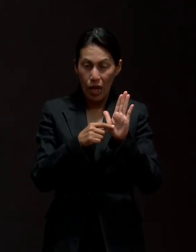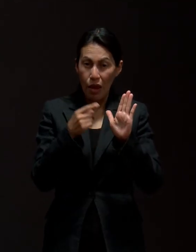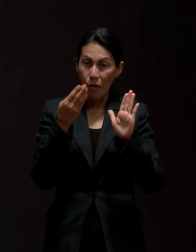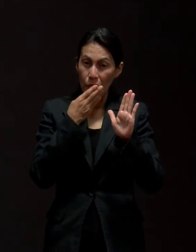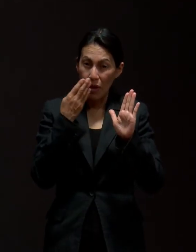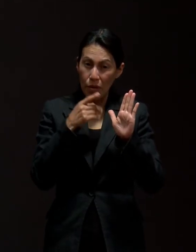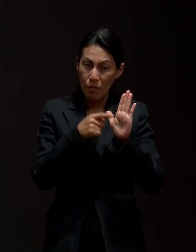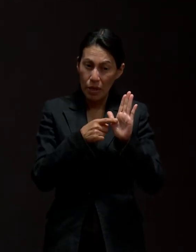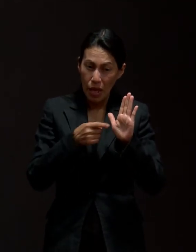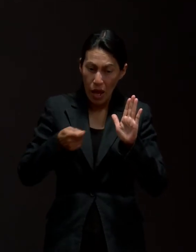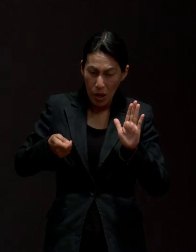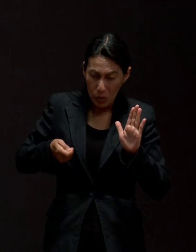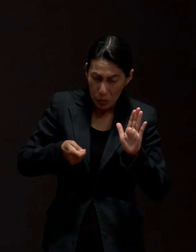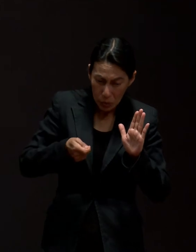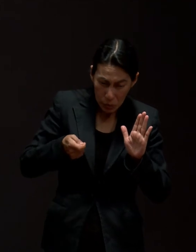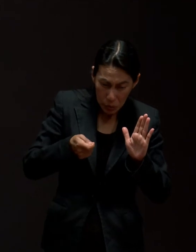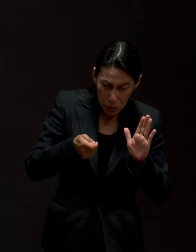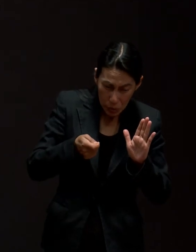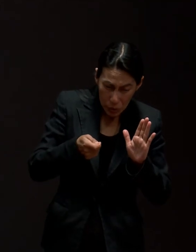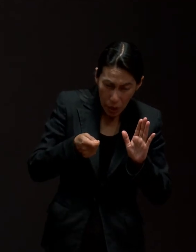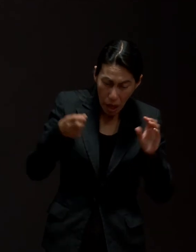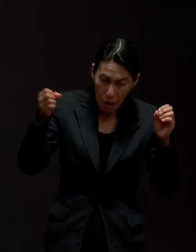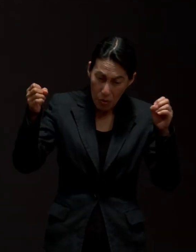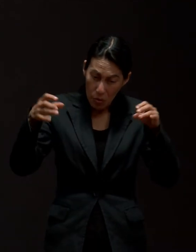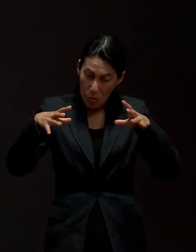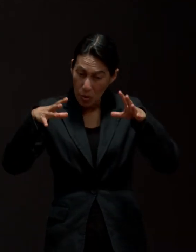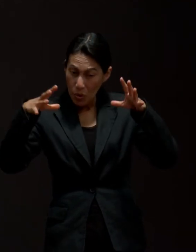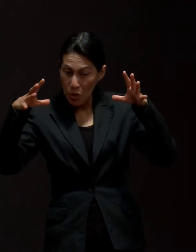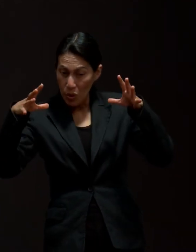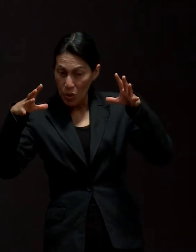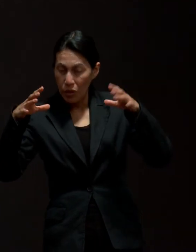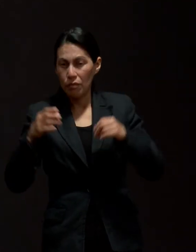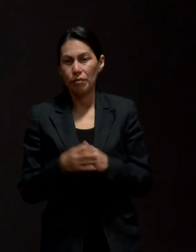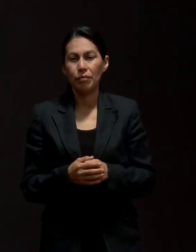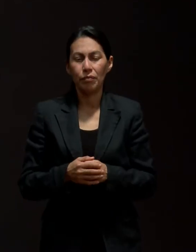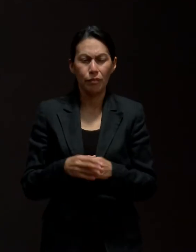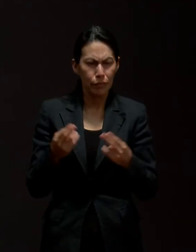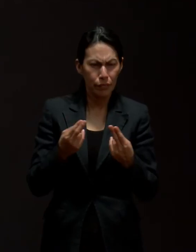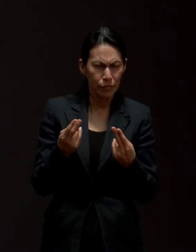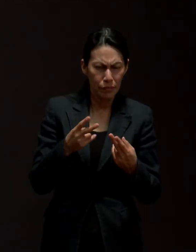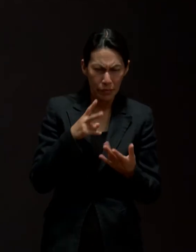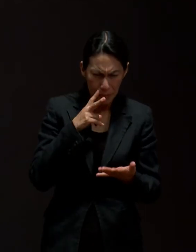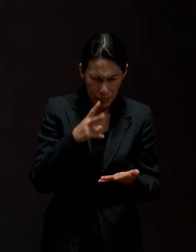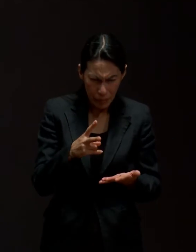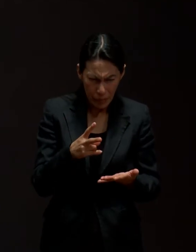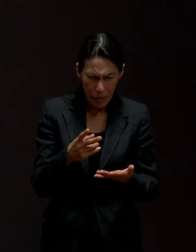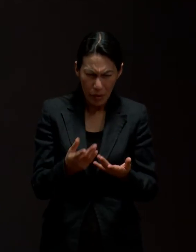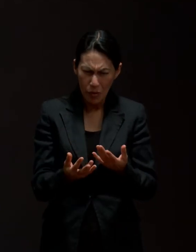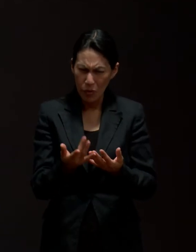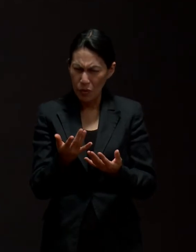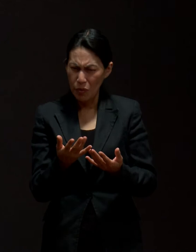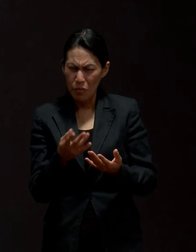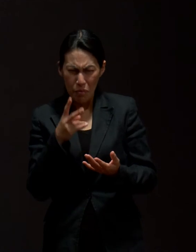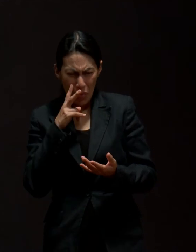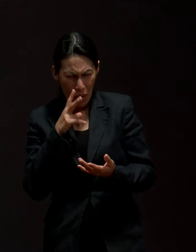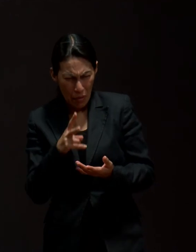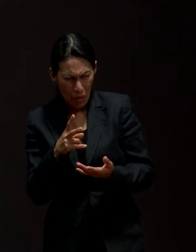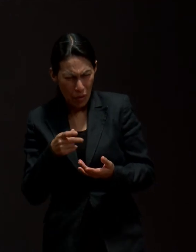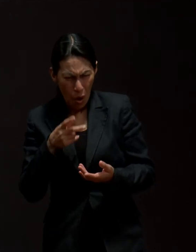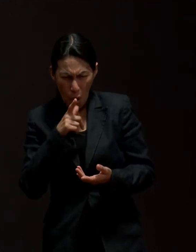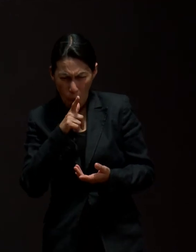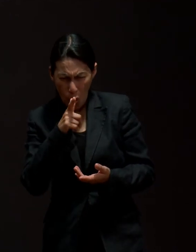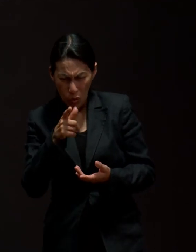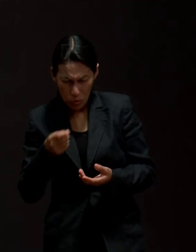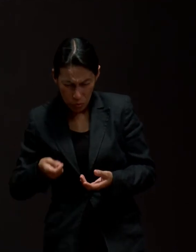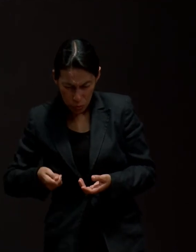lámpara es a mis pies tu palabra. Y la lámpara necesita aceite para iluminar, para mantener el